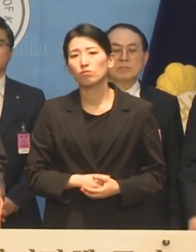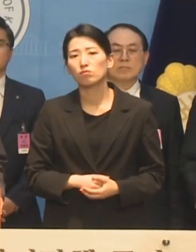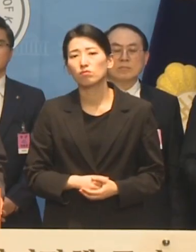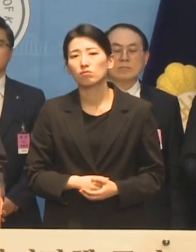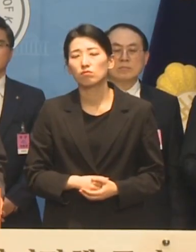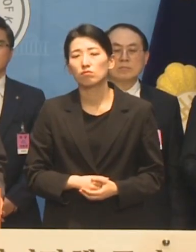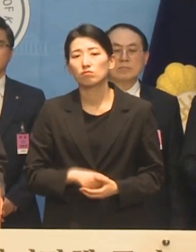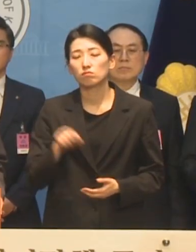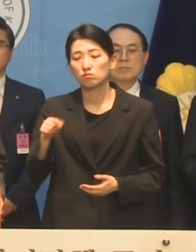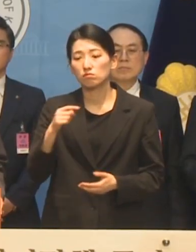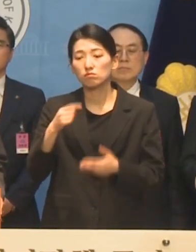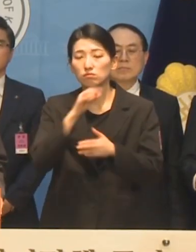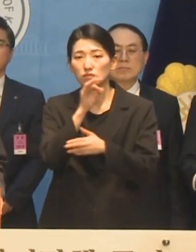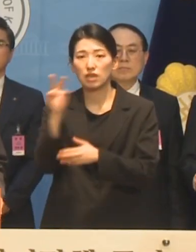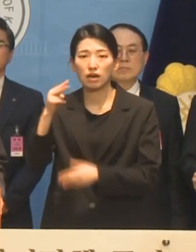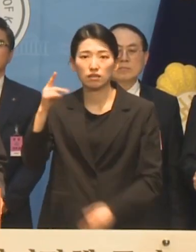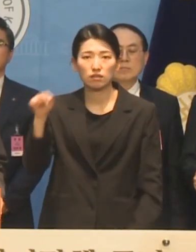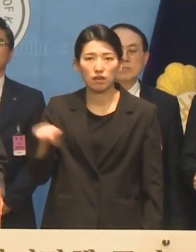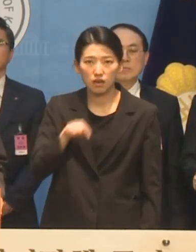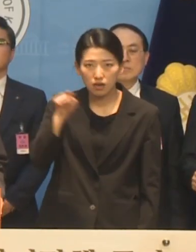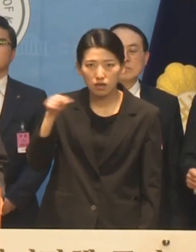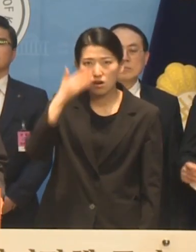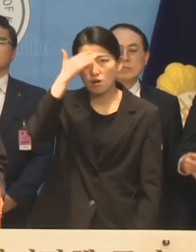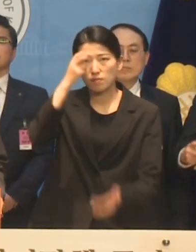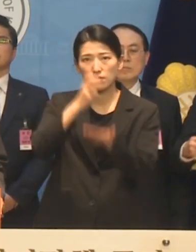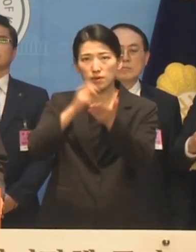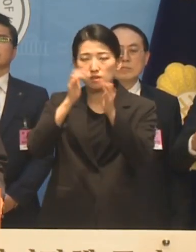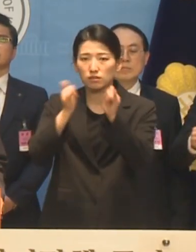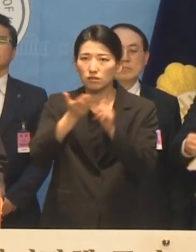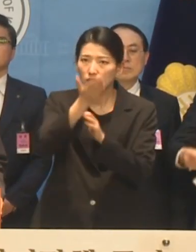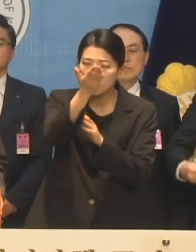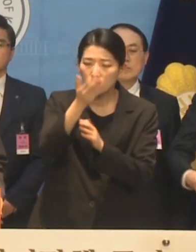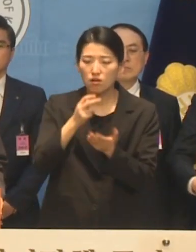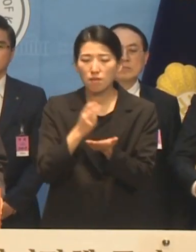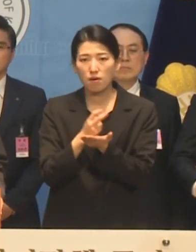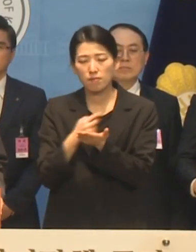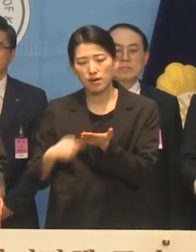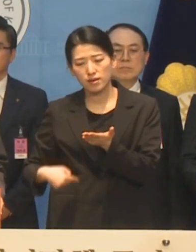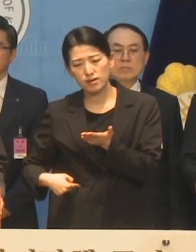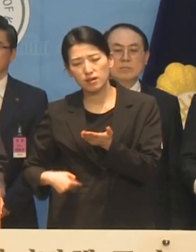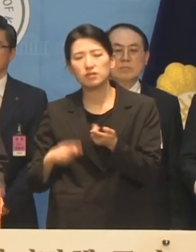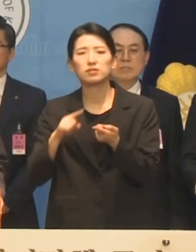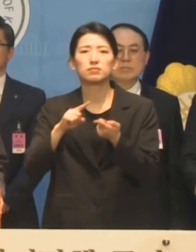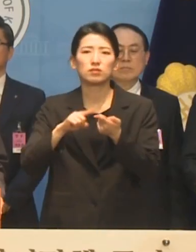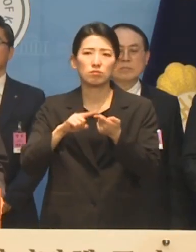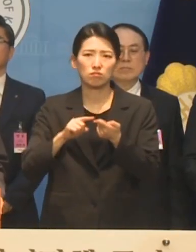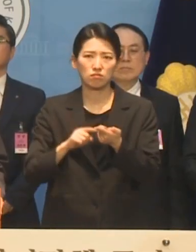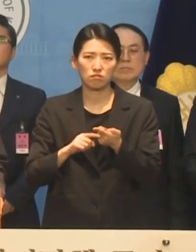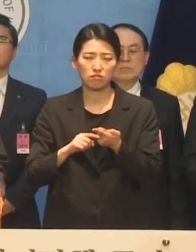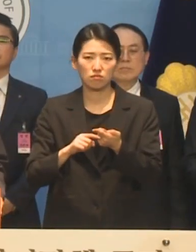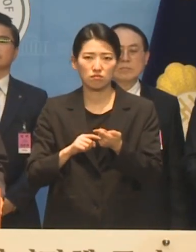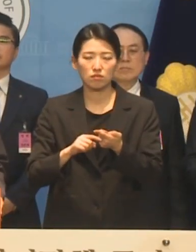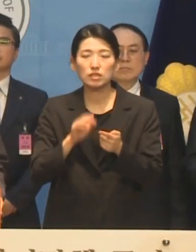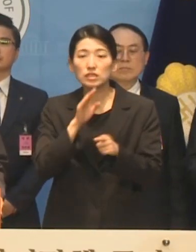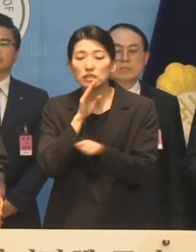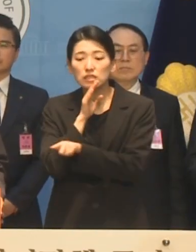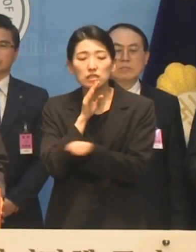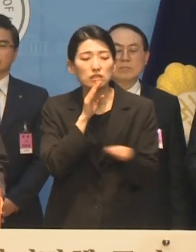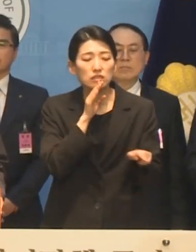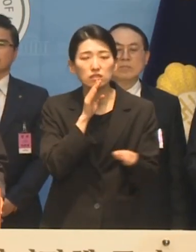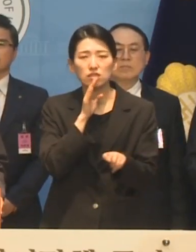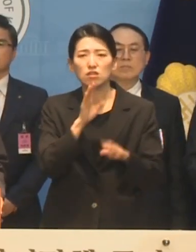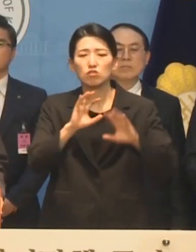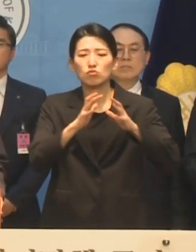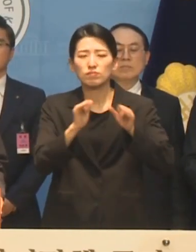거대 야당과 헌법재판관들은 법과 양심을 겸비한 지성으로 어느 쪽이 진정 국민을